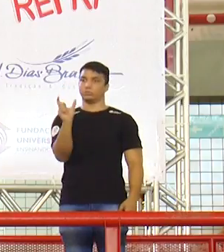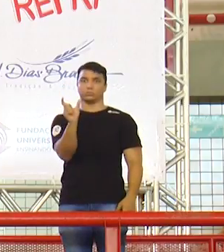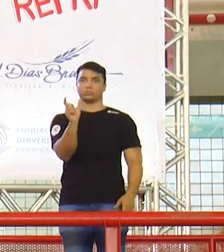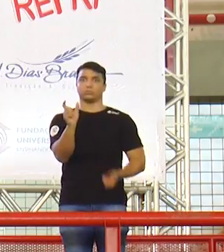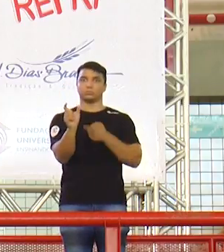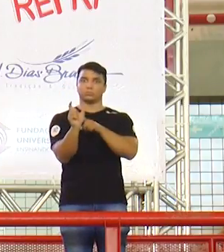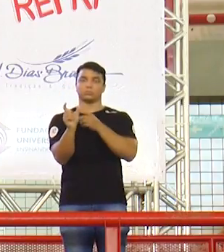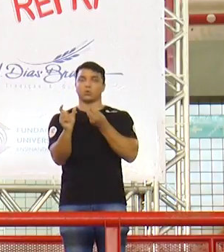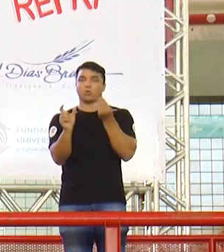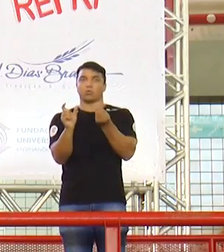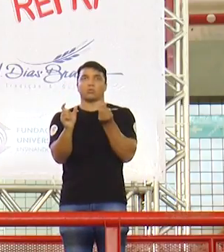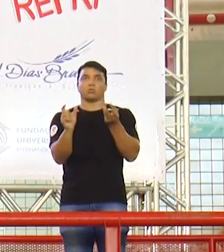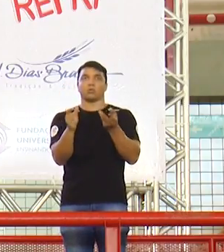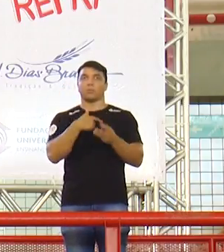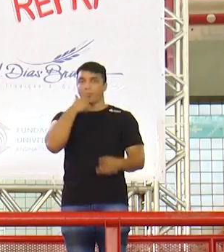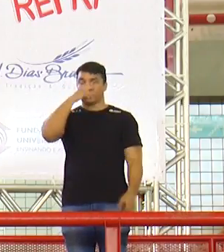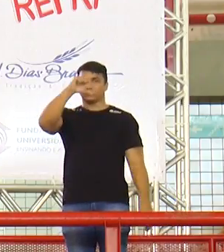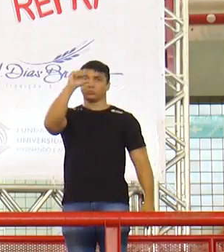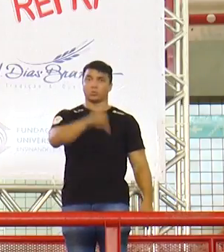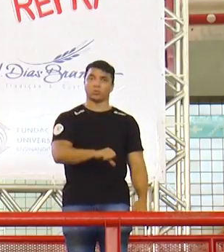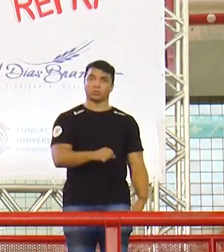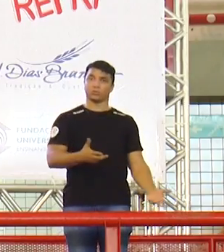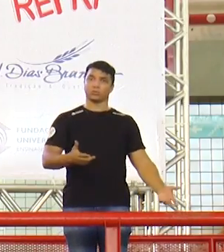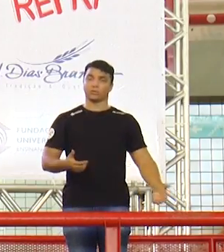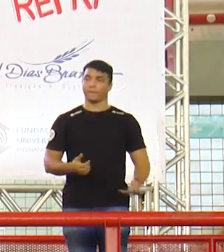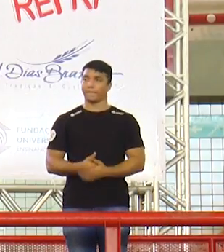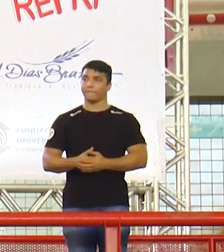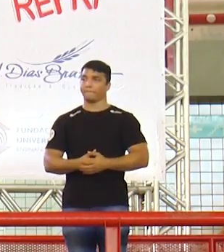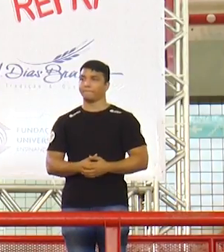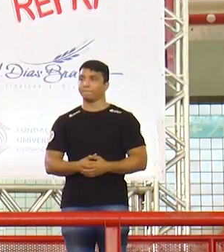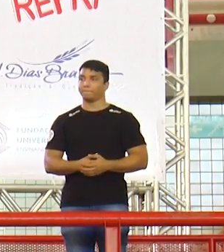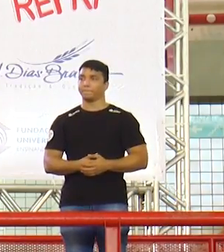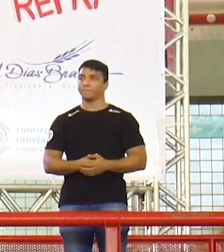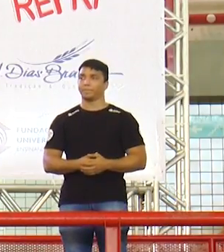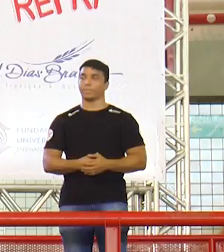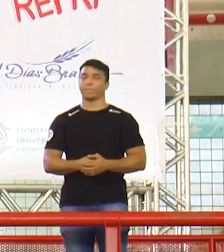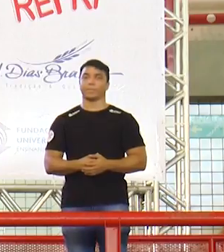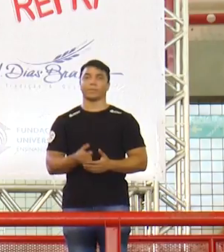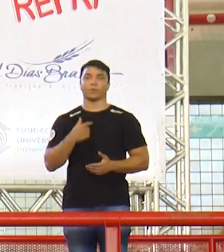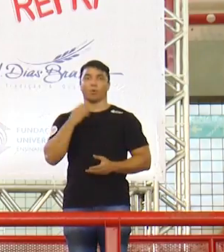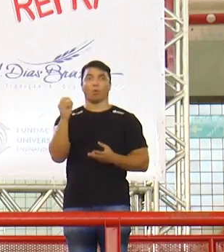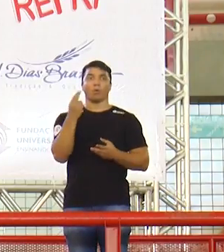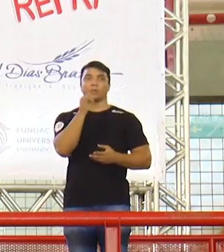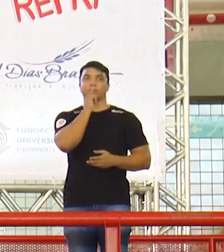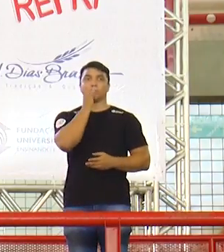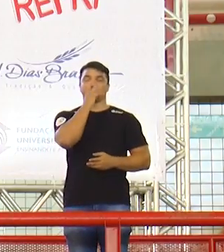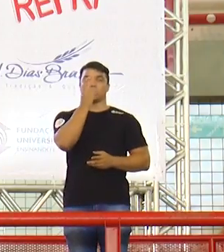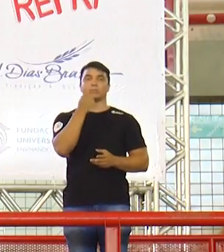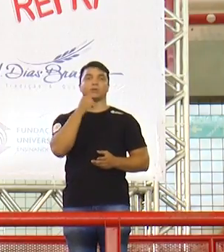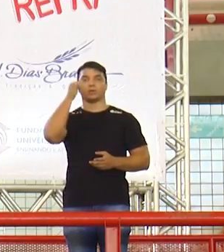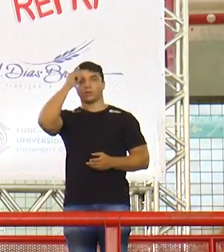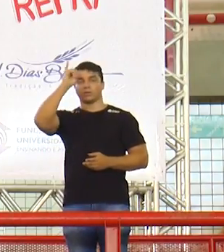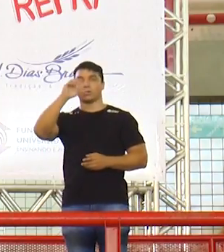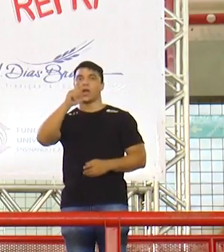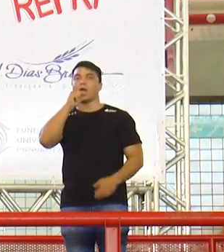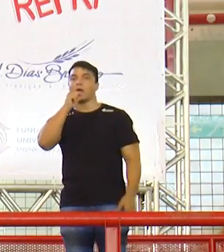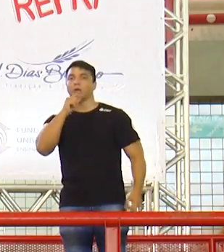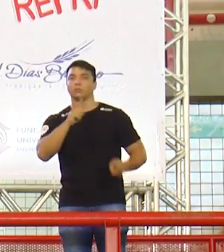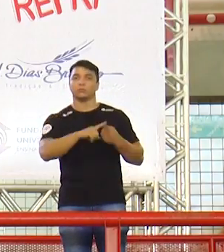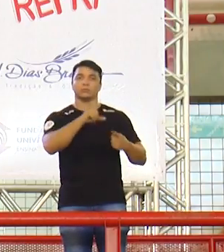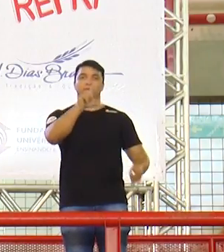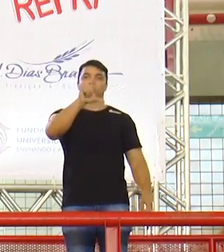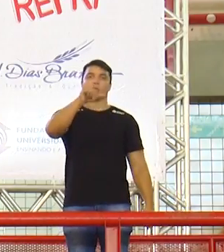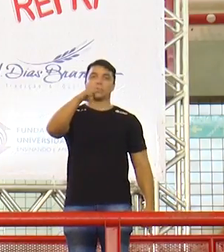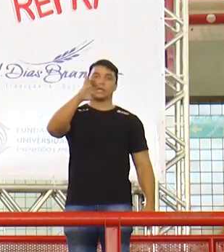Vai evitar a repetição, fica pior, né? Pior. Ou então bota expressões, para evitar a repetição de água, bota